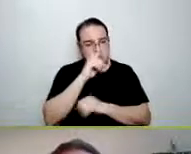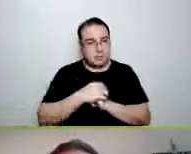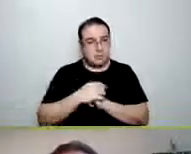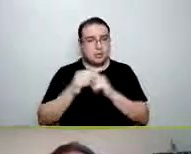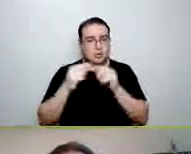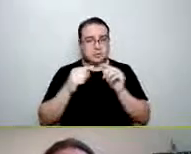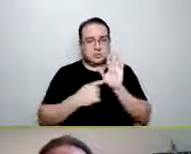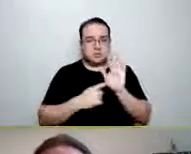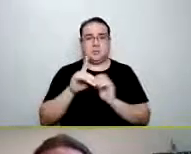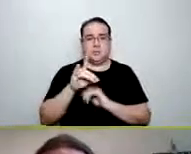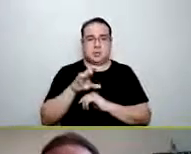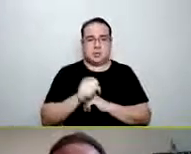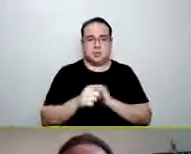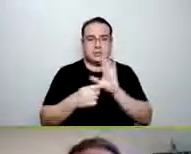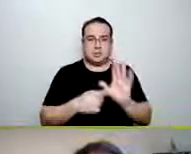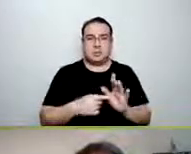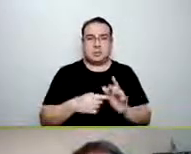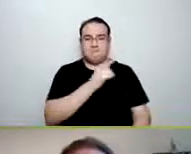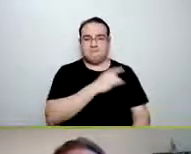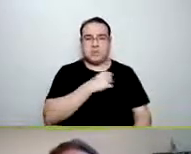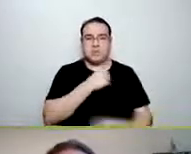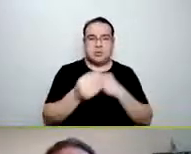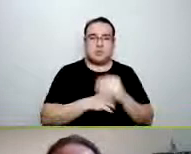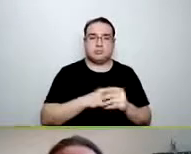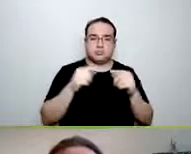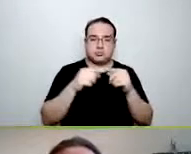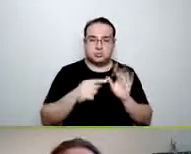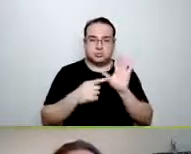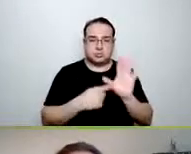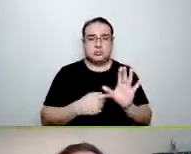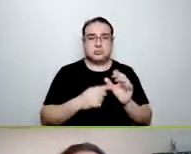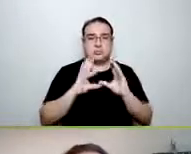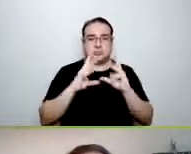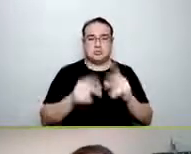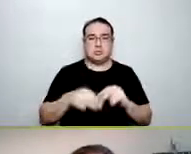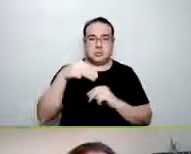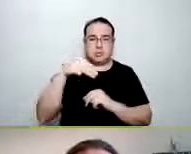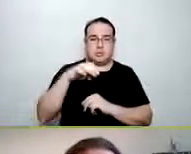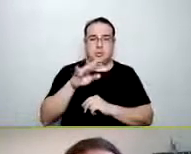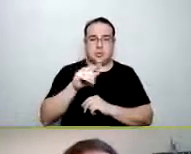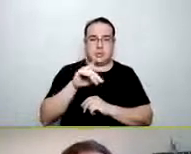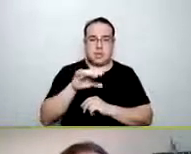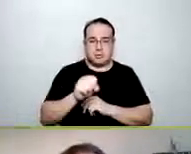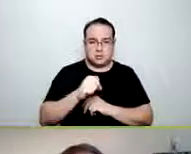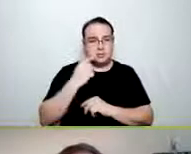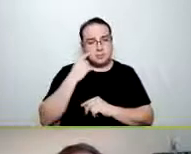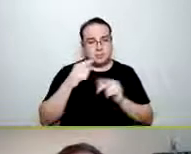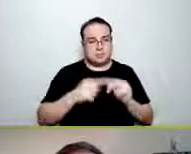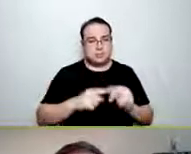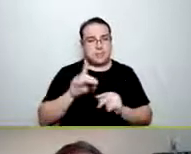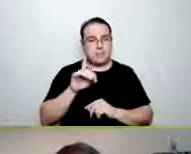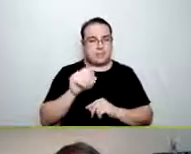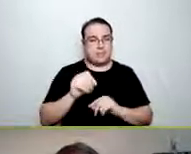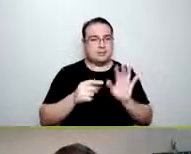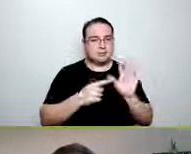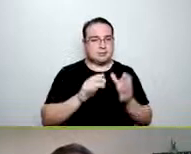os dados se os dados não têm um nome prático, tem uma designação e metadados. Começamos a organizar nossos dados em